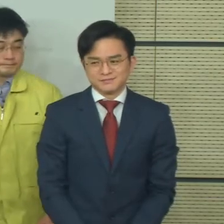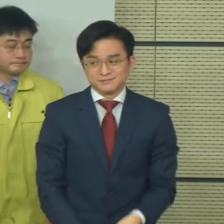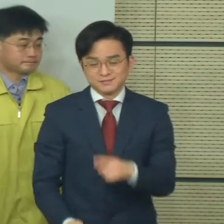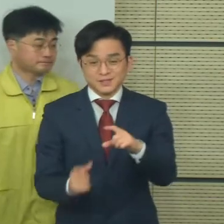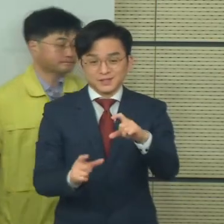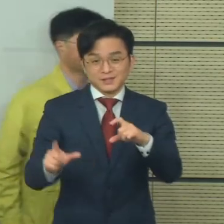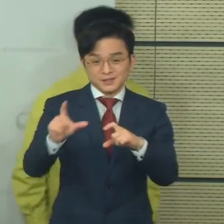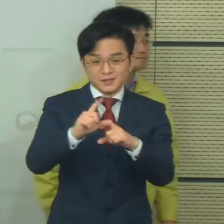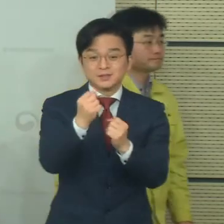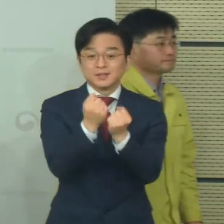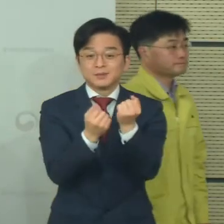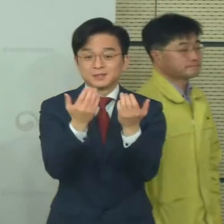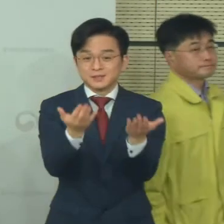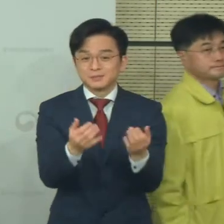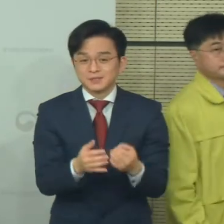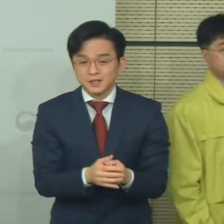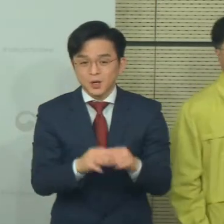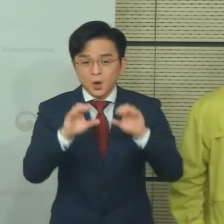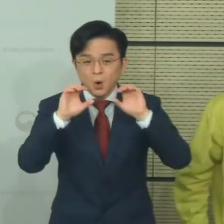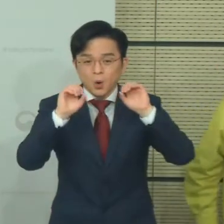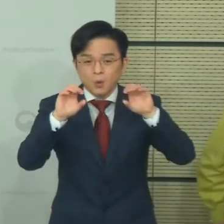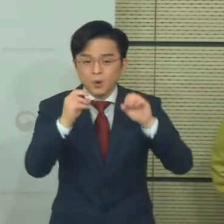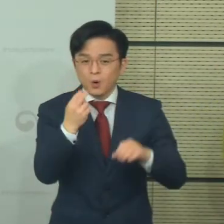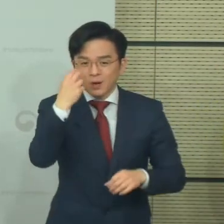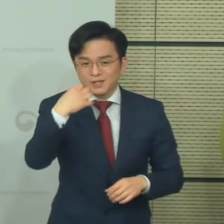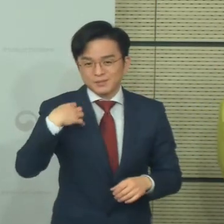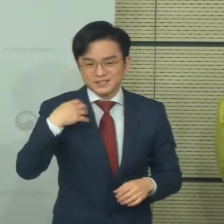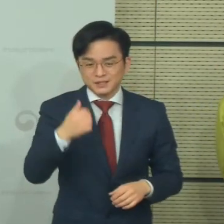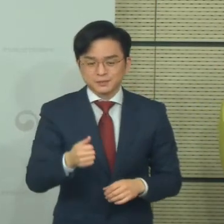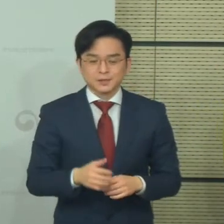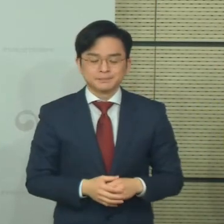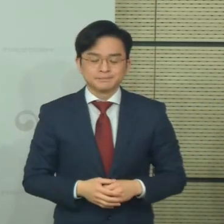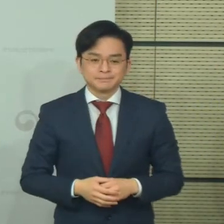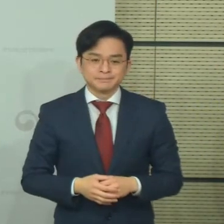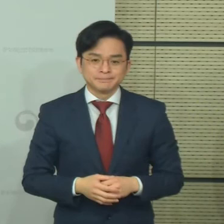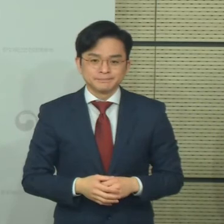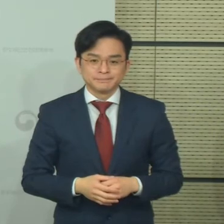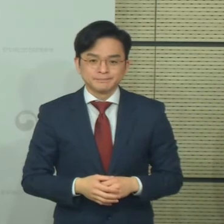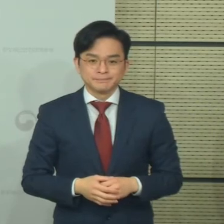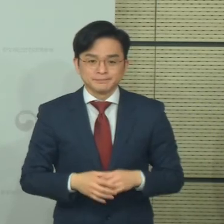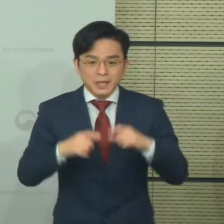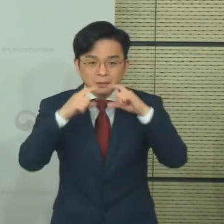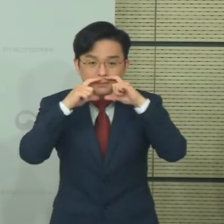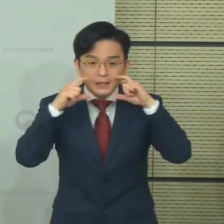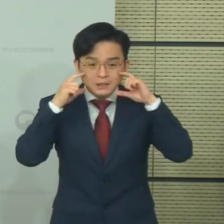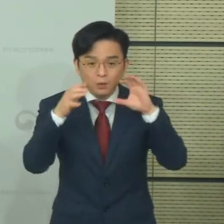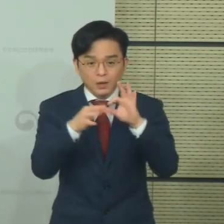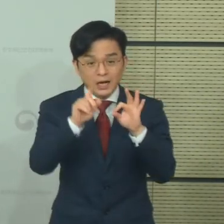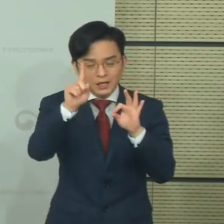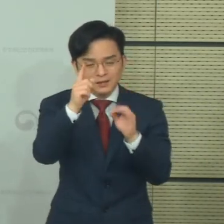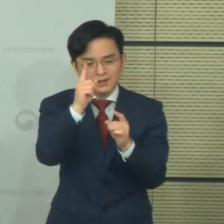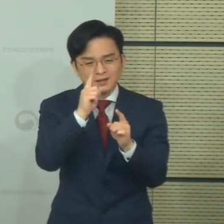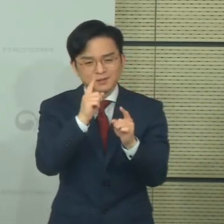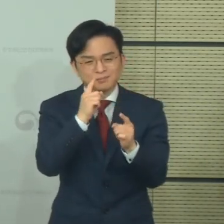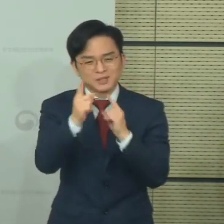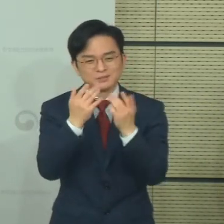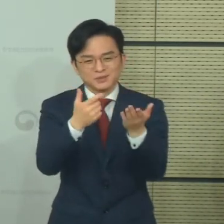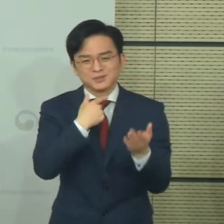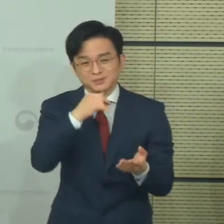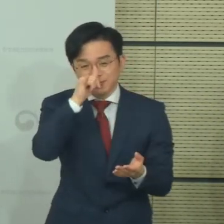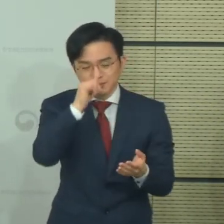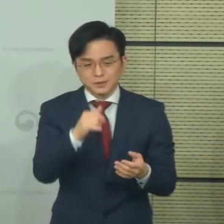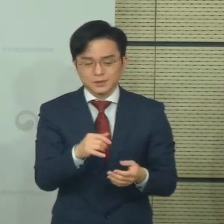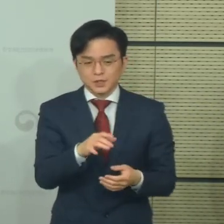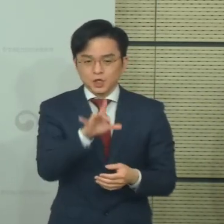예, 홍보관리반장입니다. 마스크에 대해서는 우선 첫 번째 좀 함께 공지하고 싶은 거는 저희 중수본과